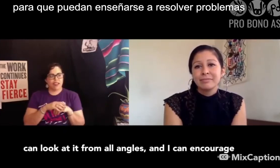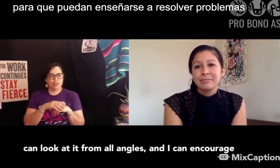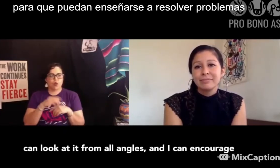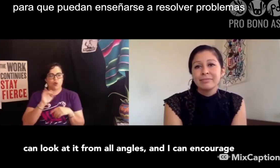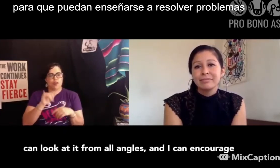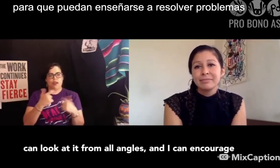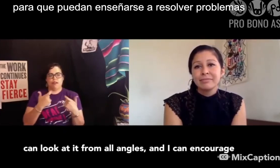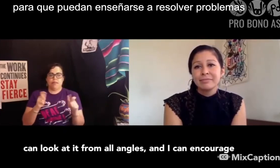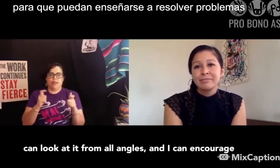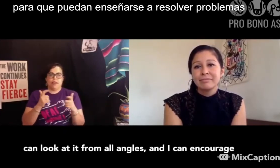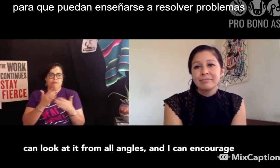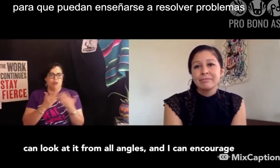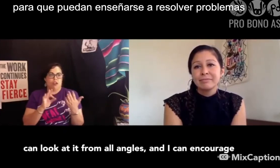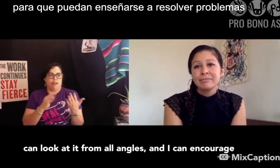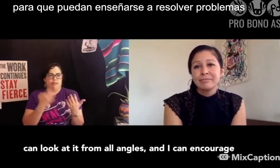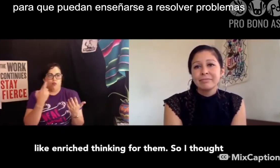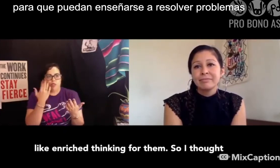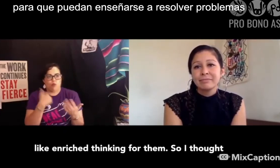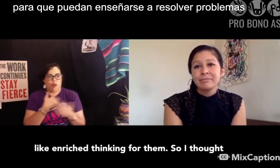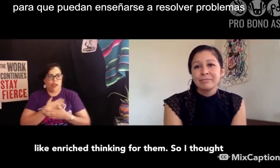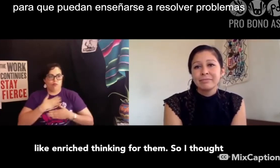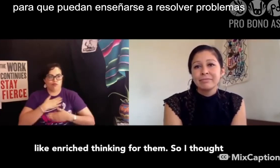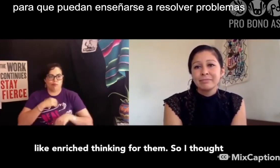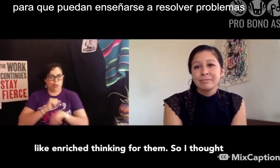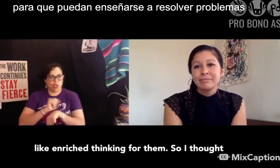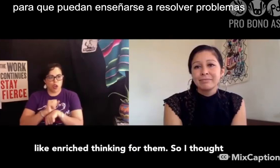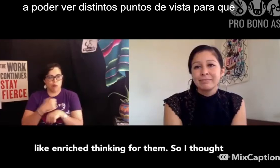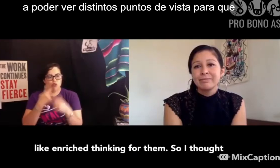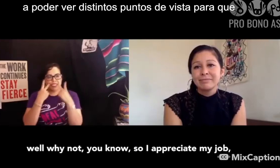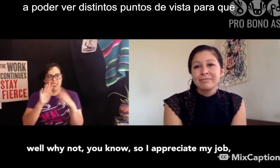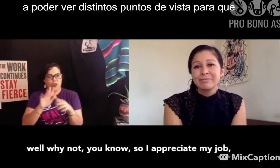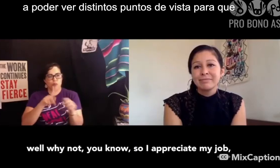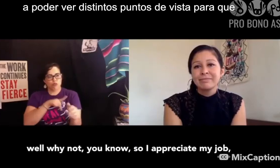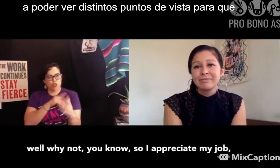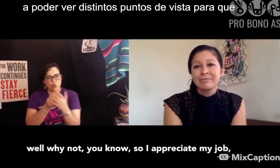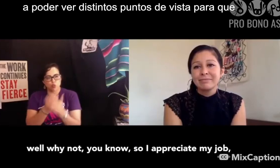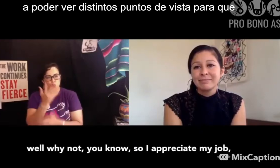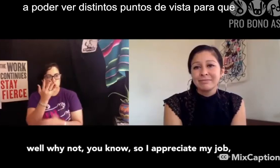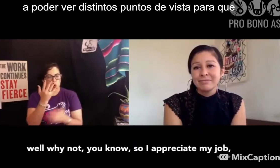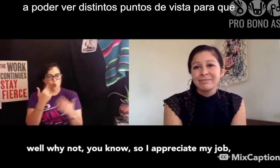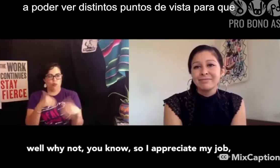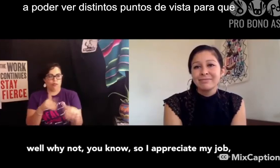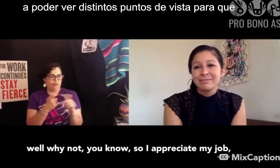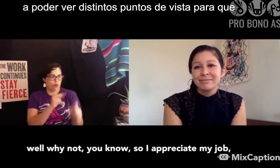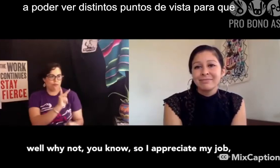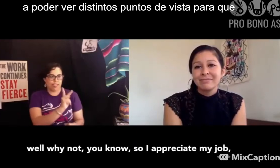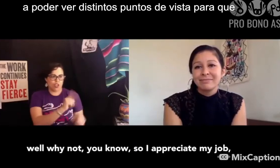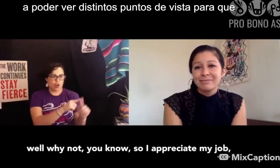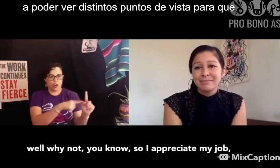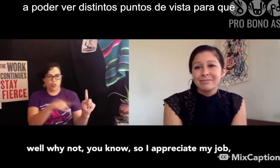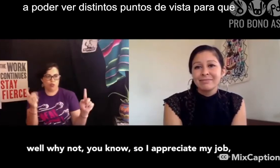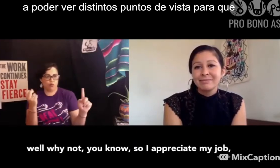que puedan enseñarse a resolver problemas, a poder ver distintos puntos